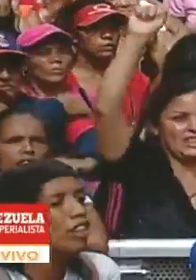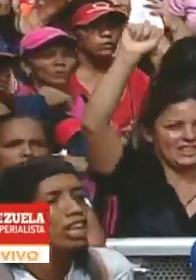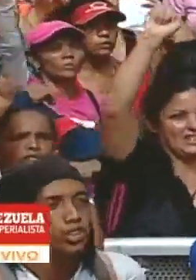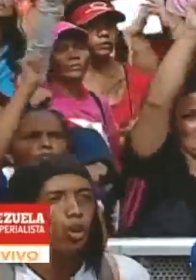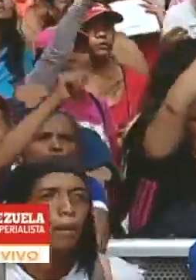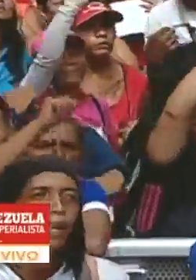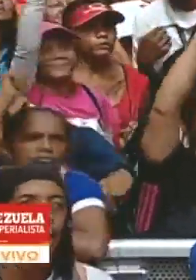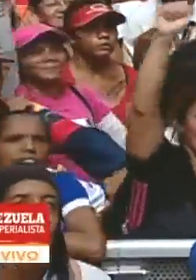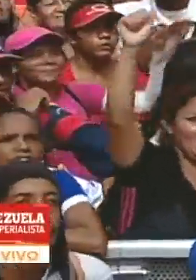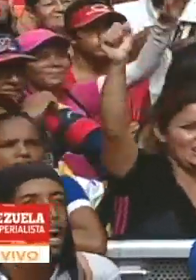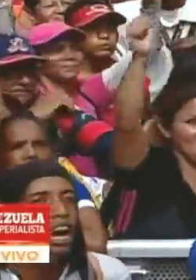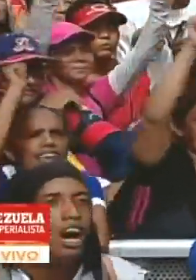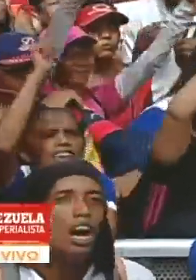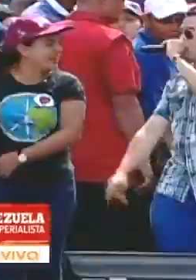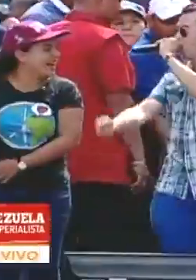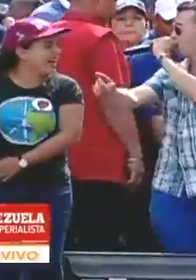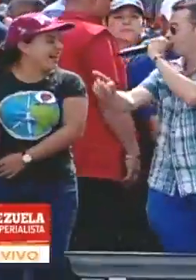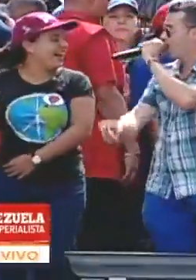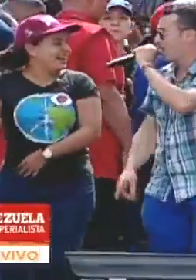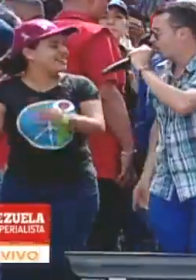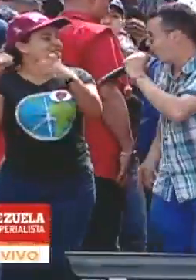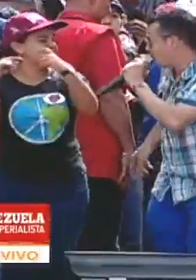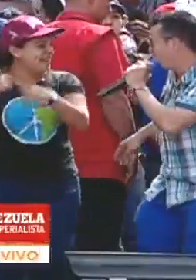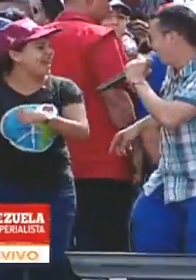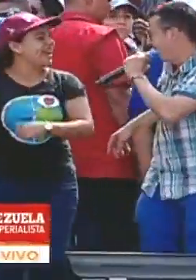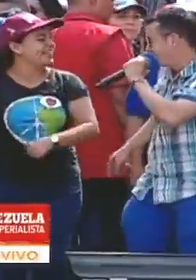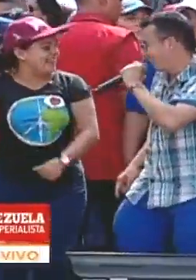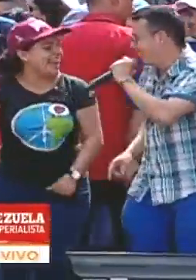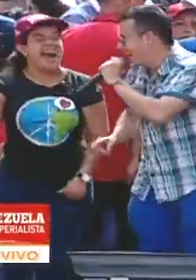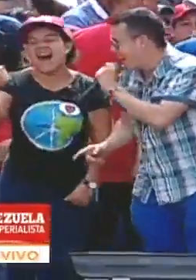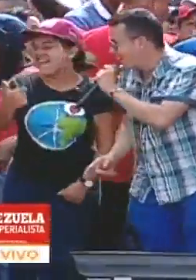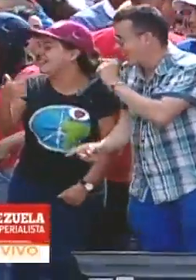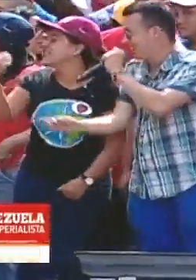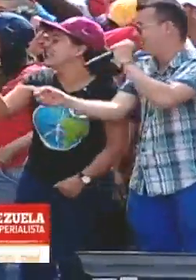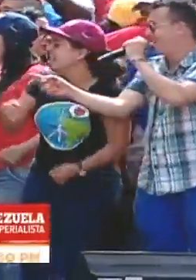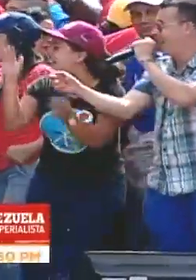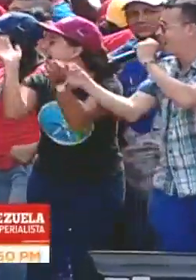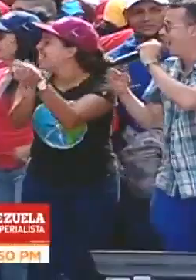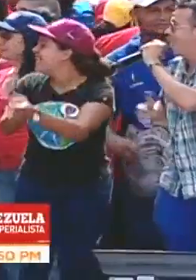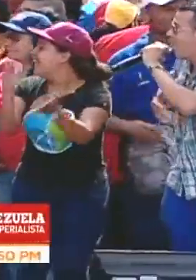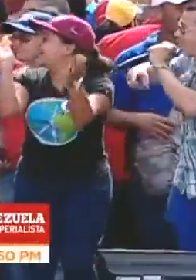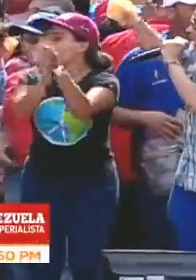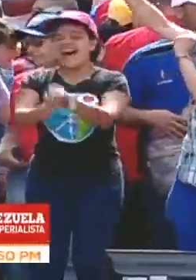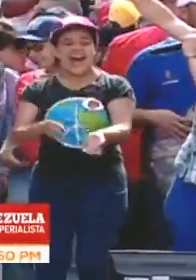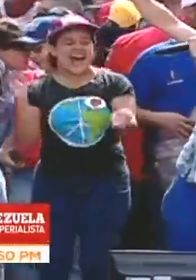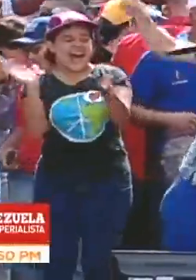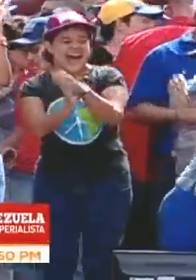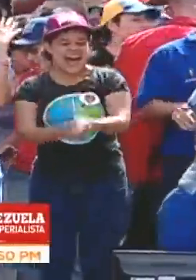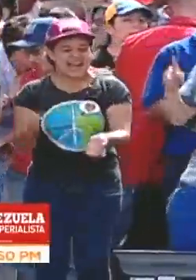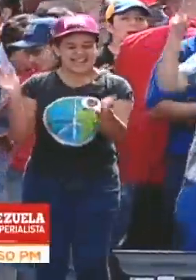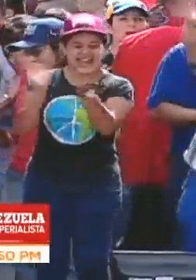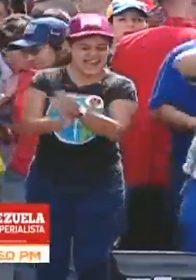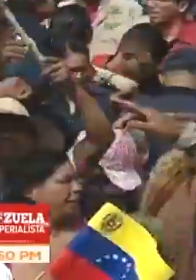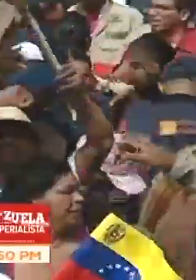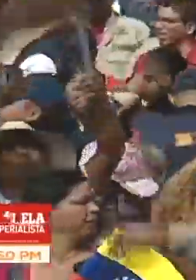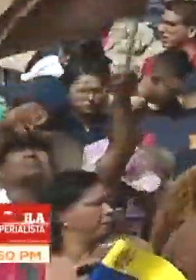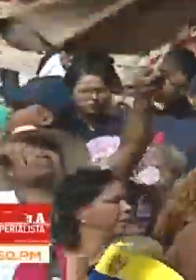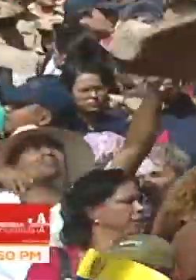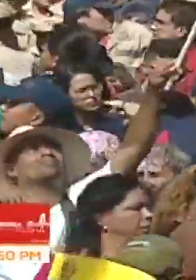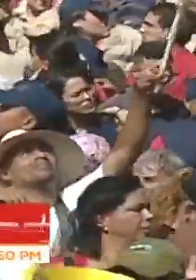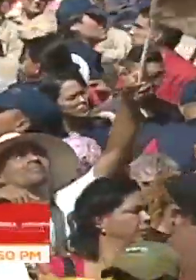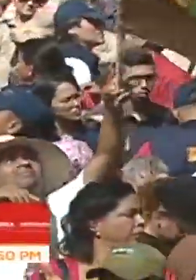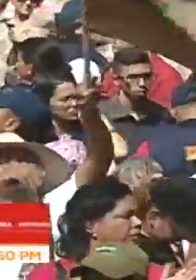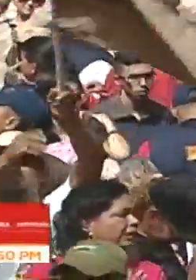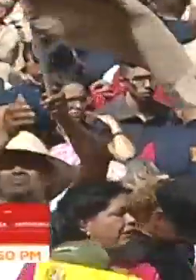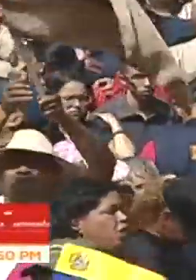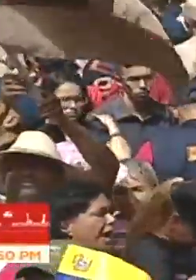fuerzas revolucionarias para defender los ideales del comandante Hugo Rafael Chávez Frías. De esta forma